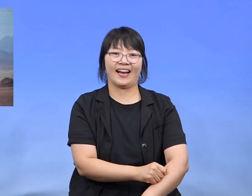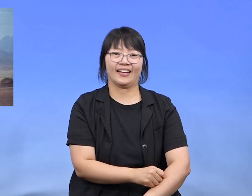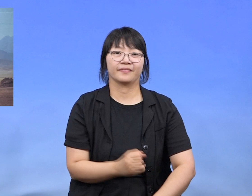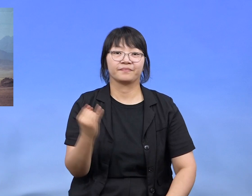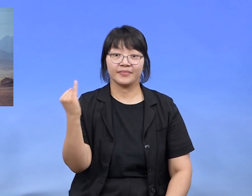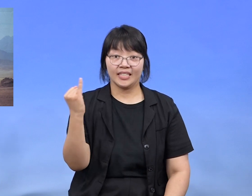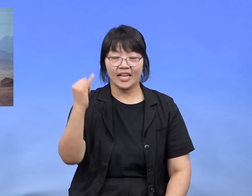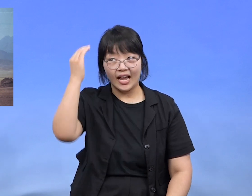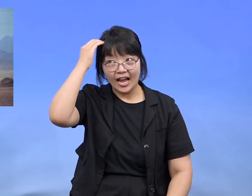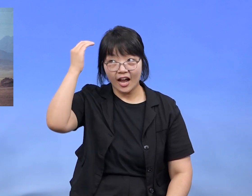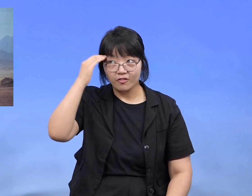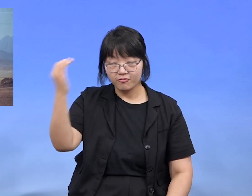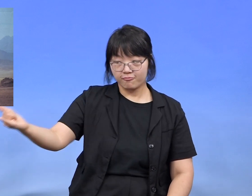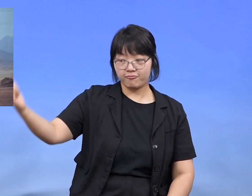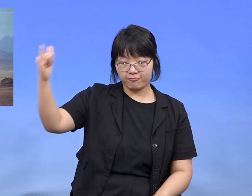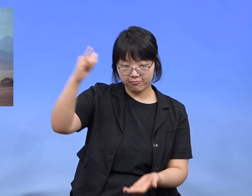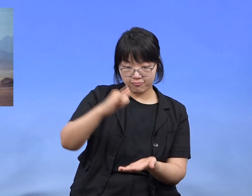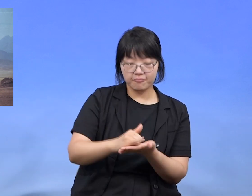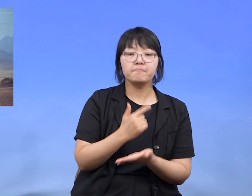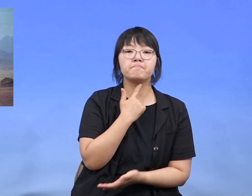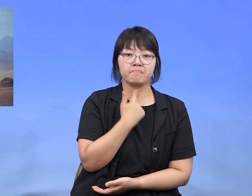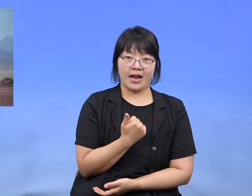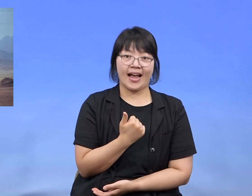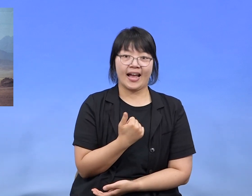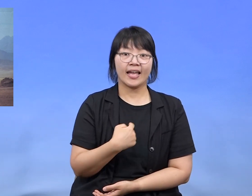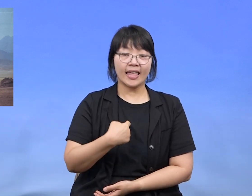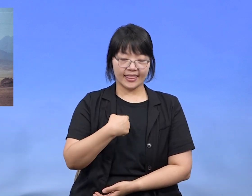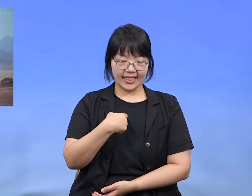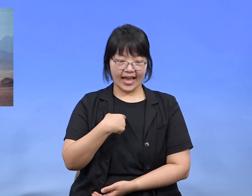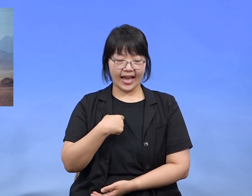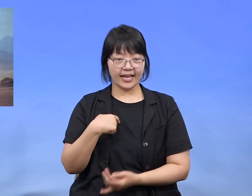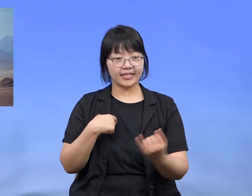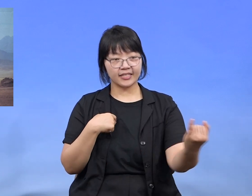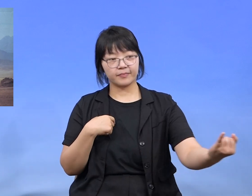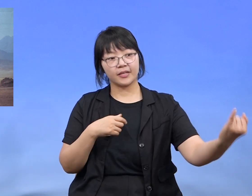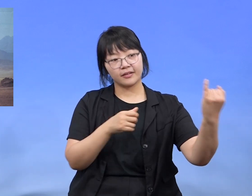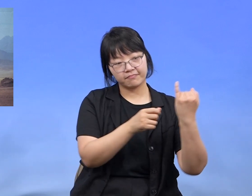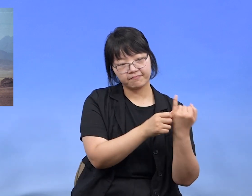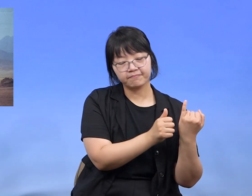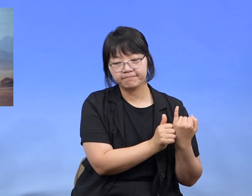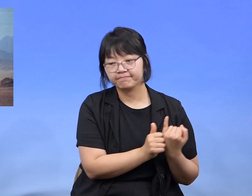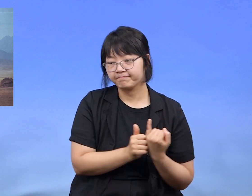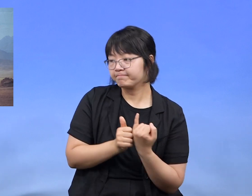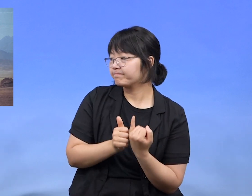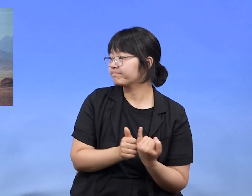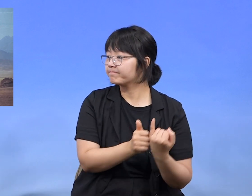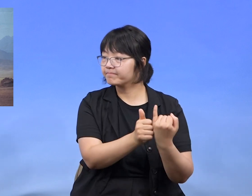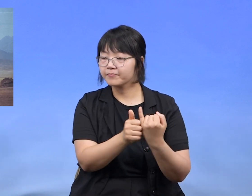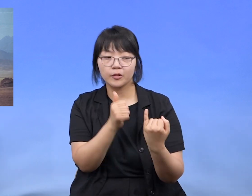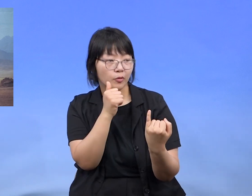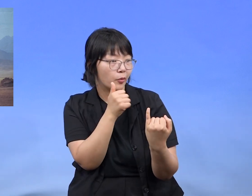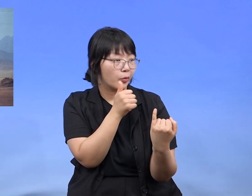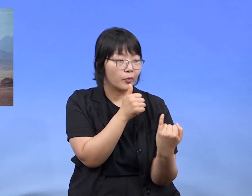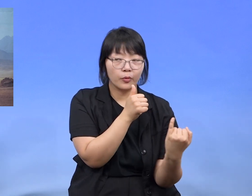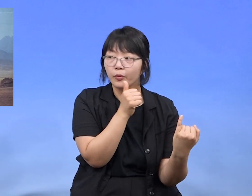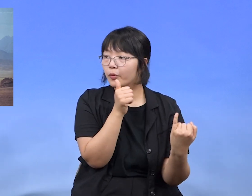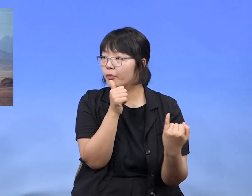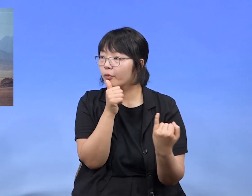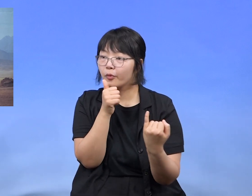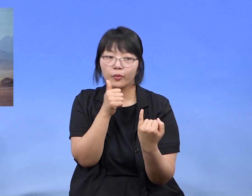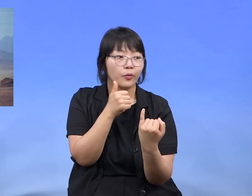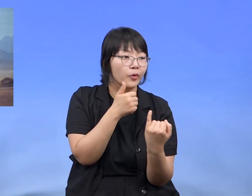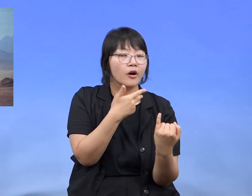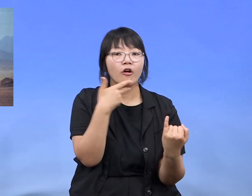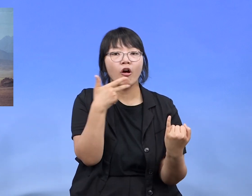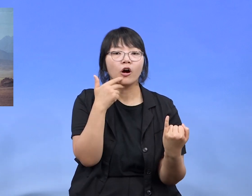자매가 한국에 나왔던 적이 있습니다. 그때 제가 이 자매를 모시고 다니면서 안내도 하고 또 통역도 하는